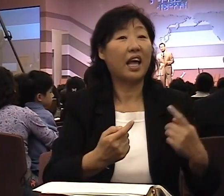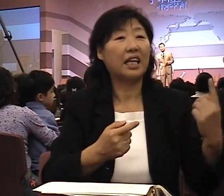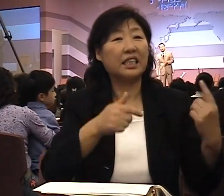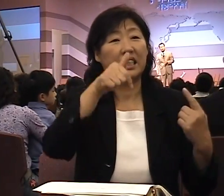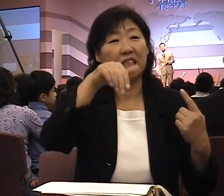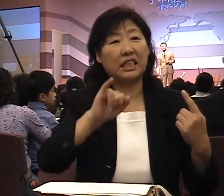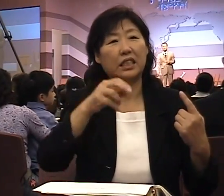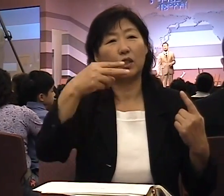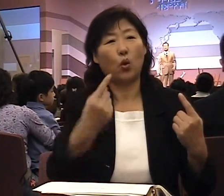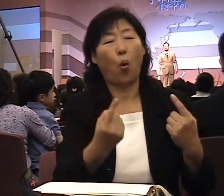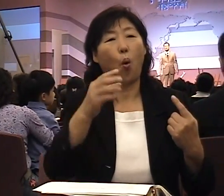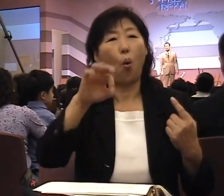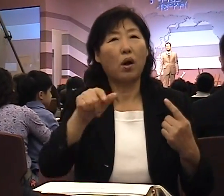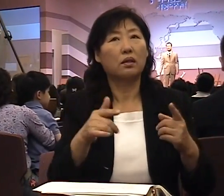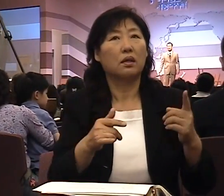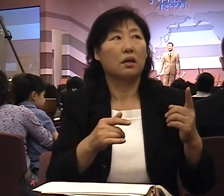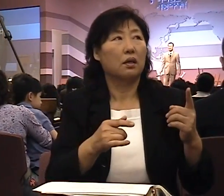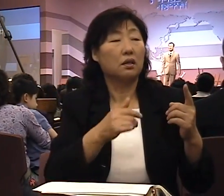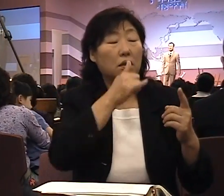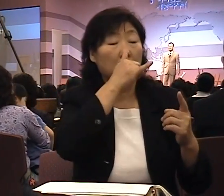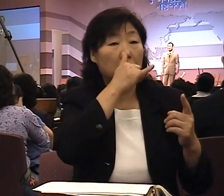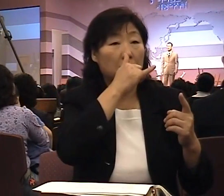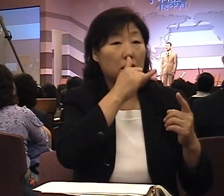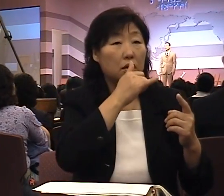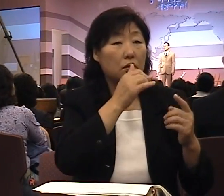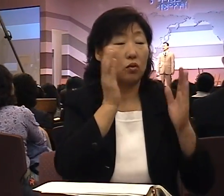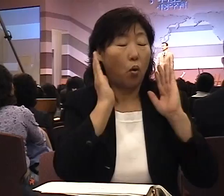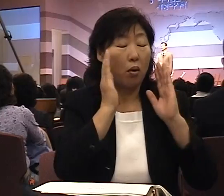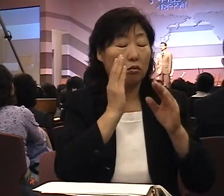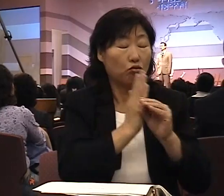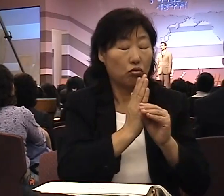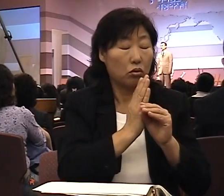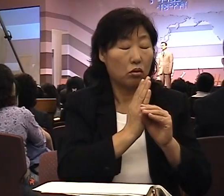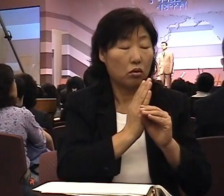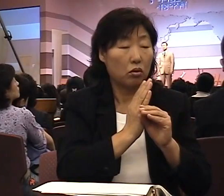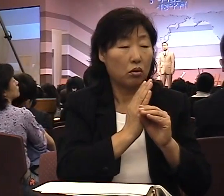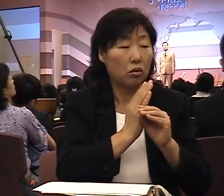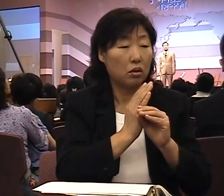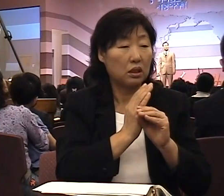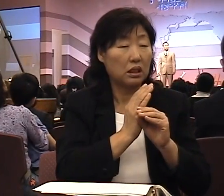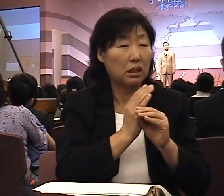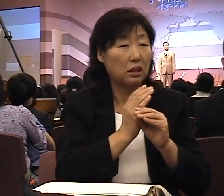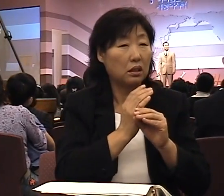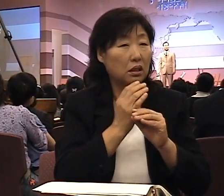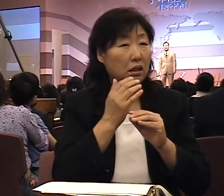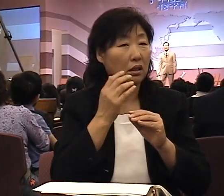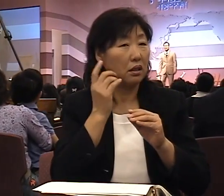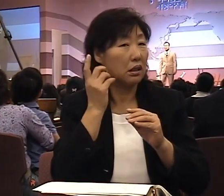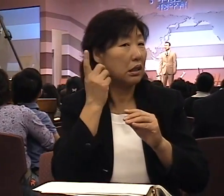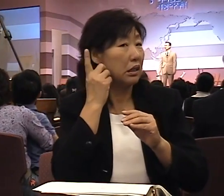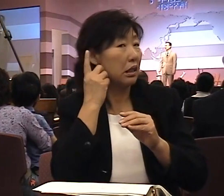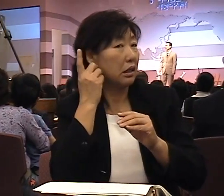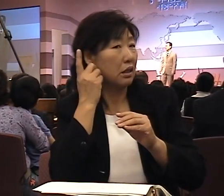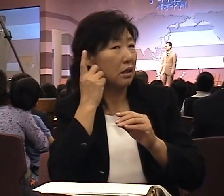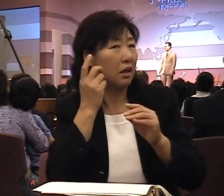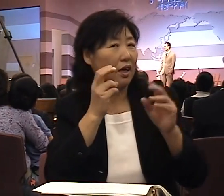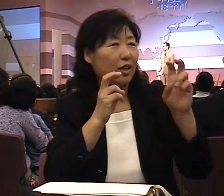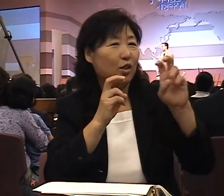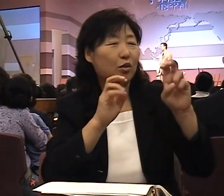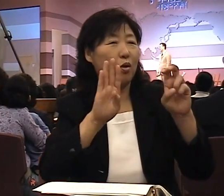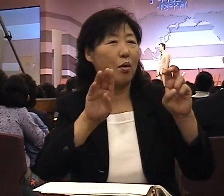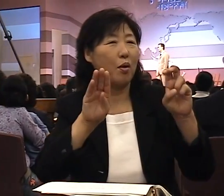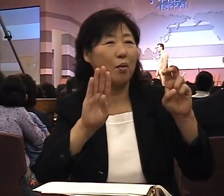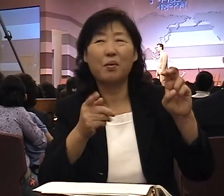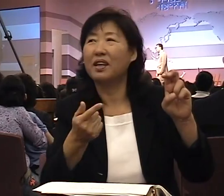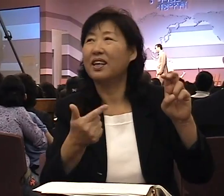셀폰이, 핸드폰이 20번이 울렸대. 이 바이브레이터가 기도할 때 꺼놓는데 20번을 울리니까 이 다리가 엎들거려요. 받지